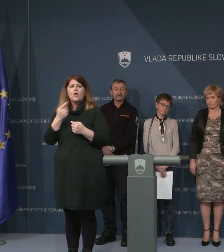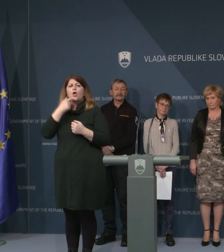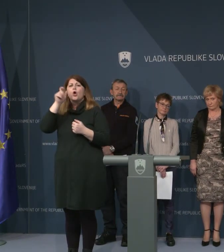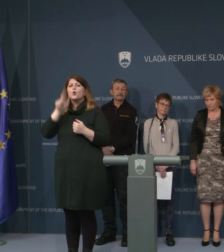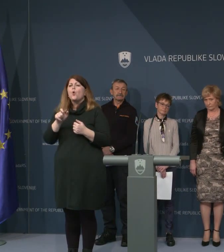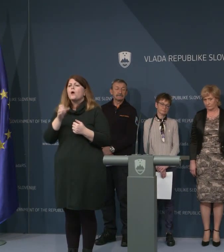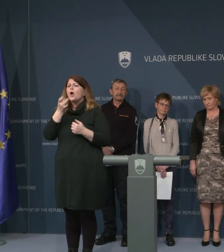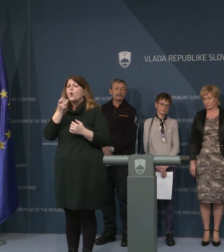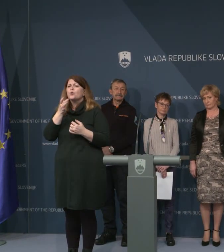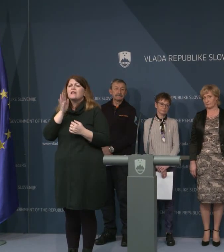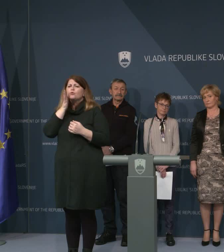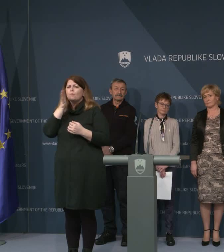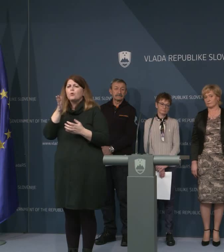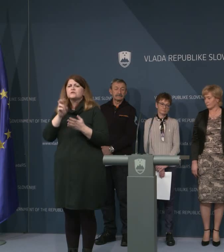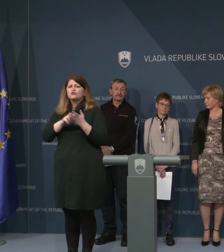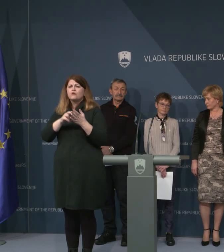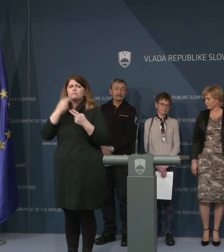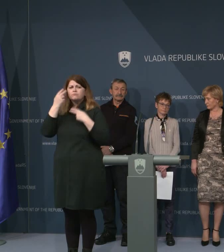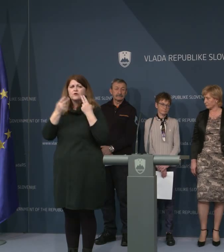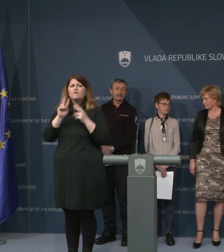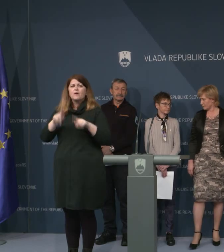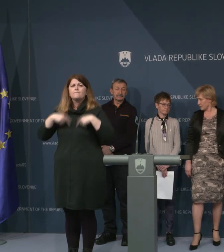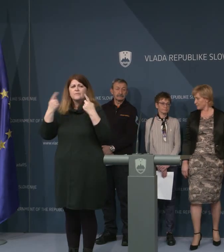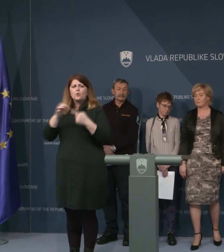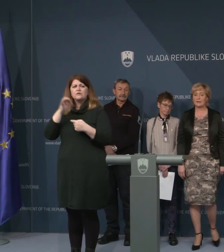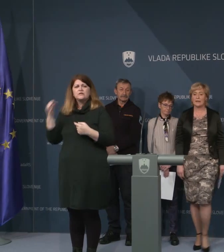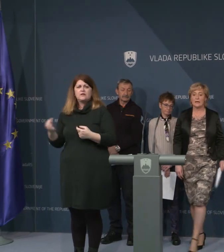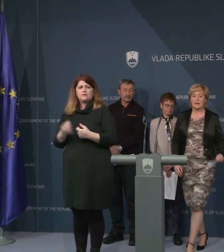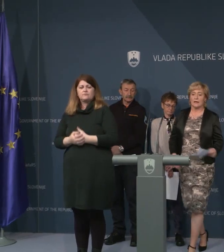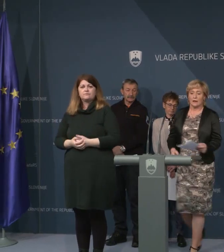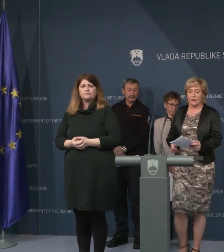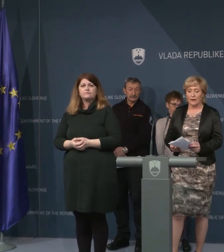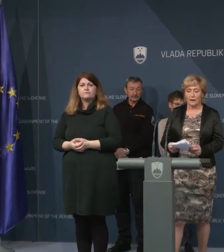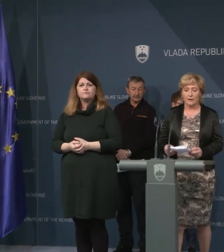Koga konkretno boste testirali v prihodnjih dneh?